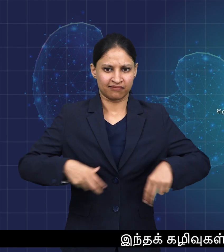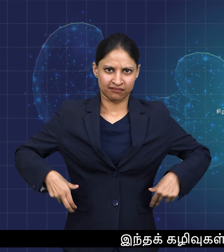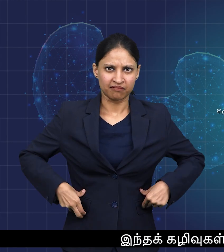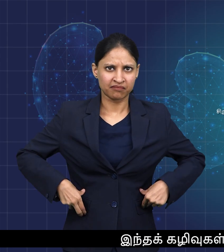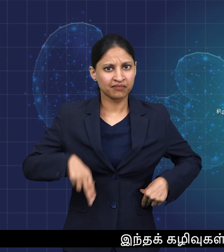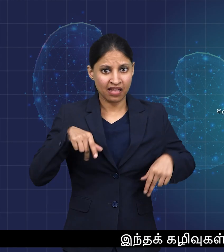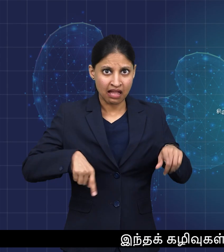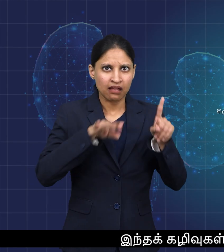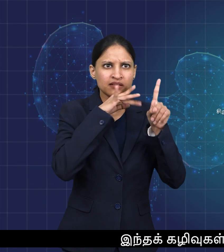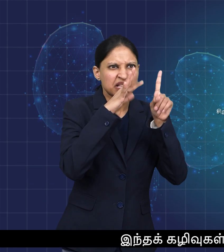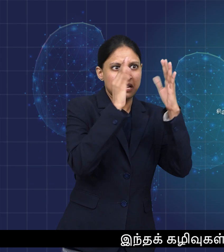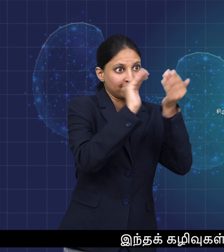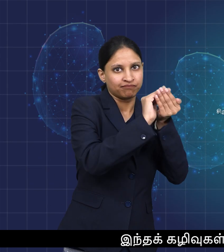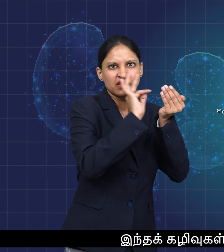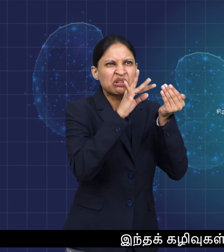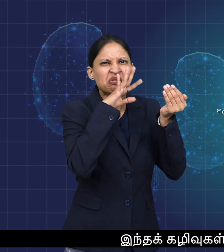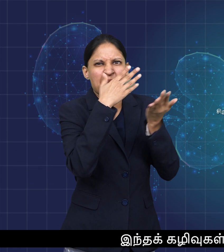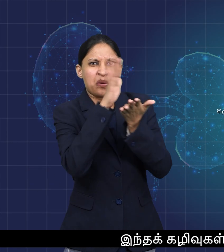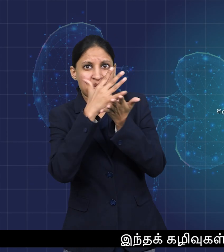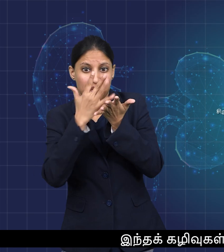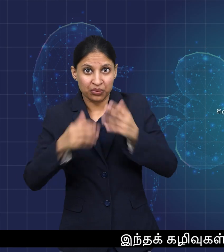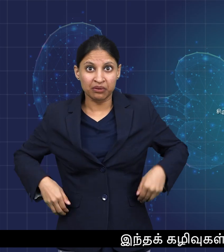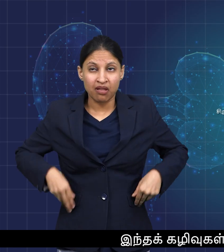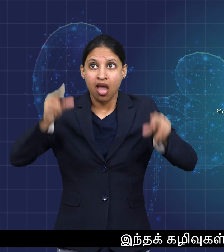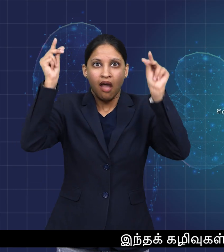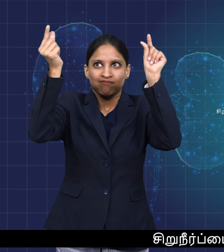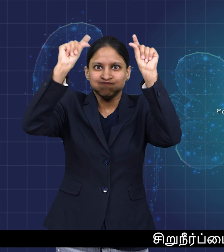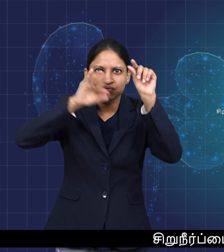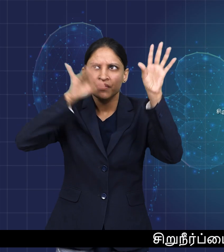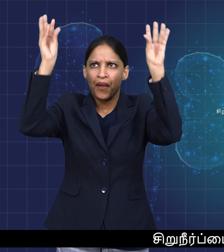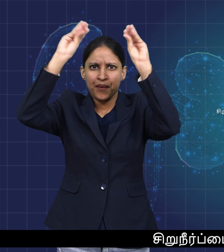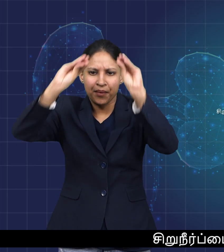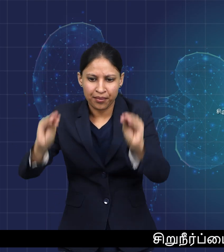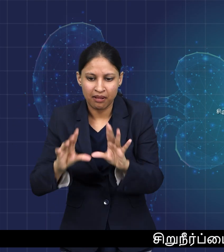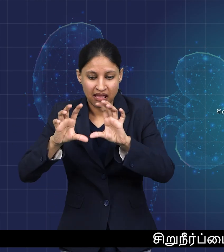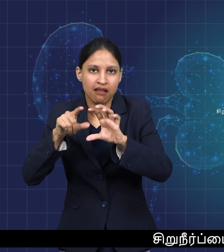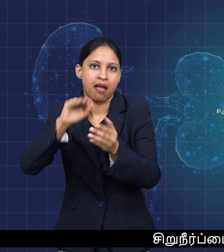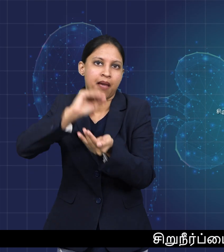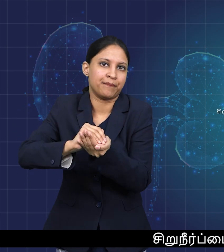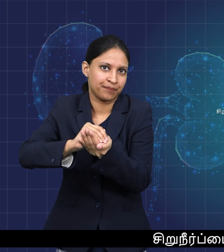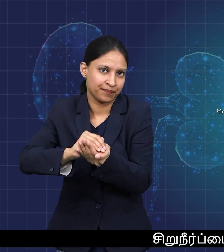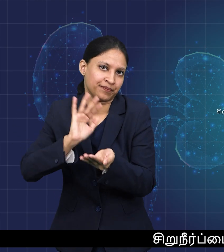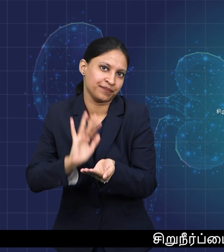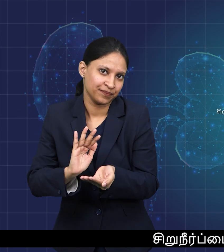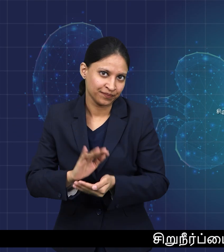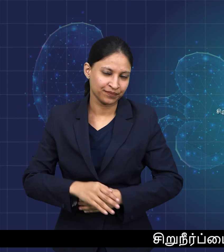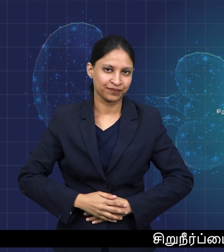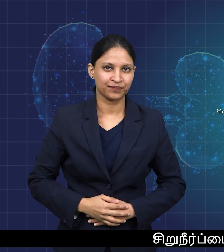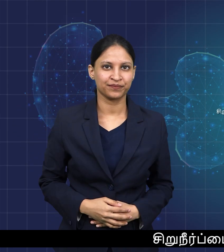இந்த கழிவுகள் சிறுநீர் குழாய் வழியாக சிறுநீர் பையை அடைகின்றன.